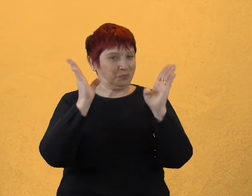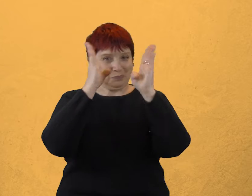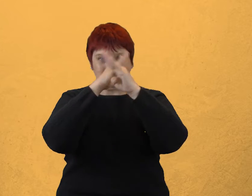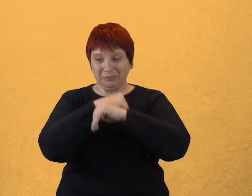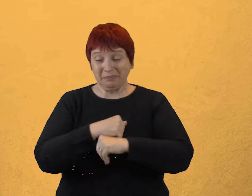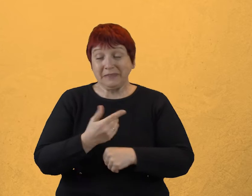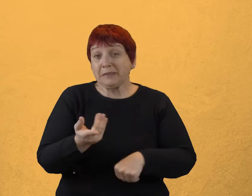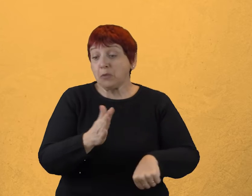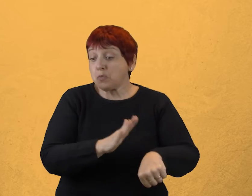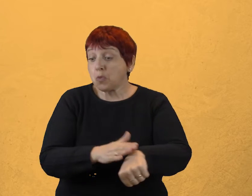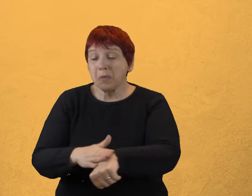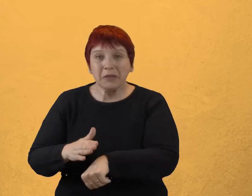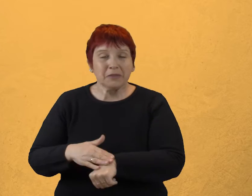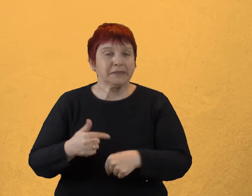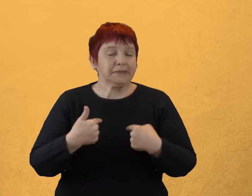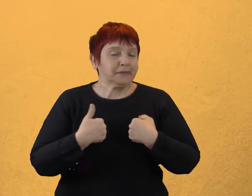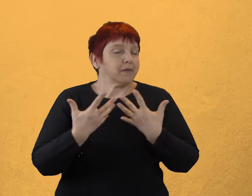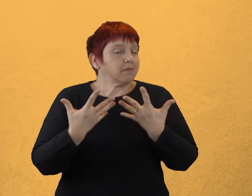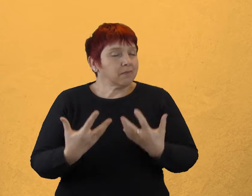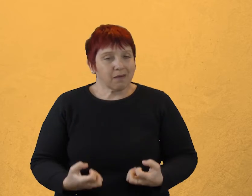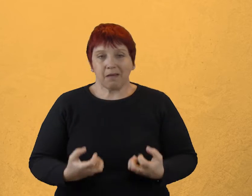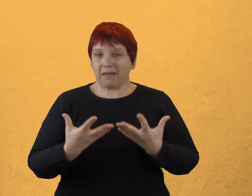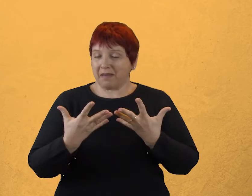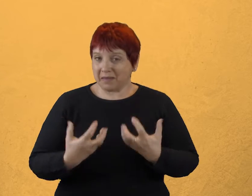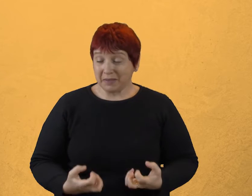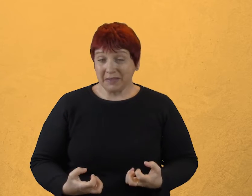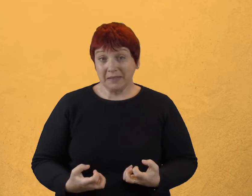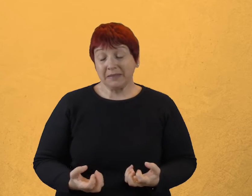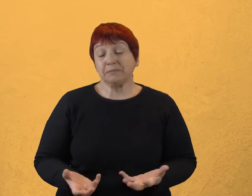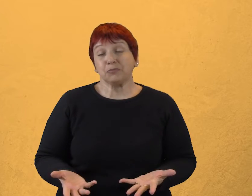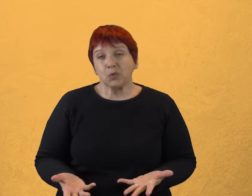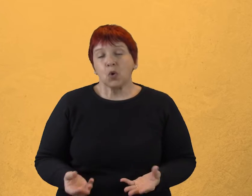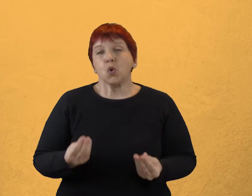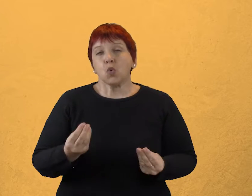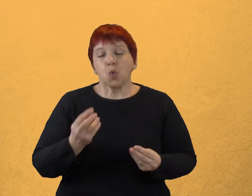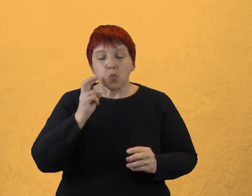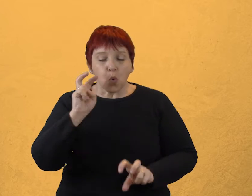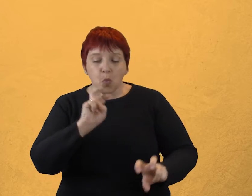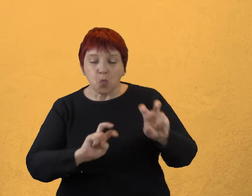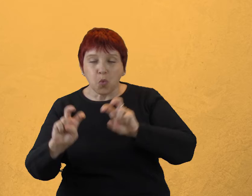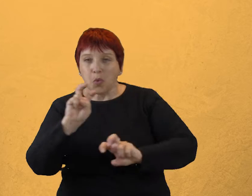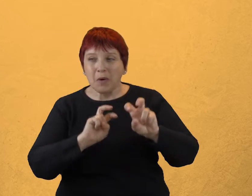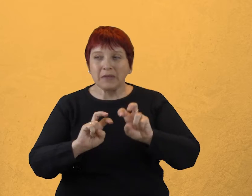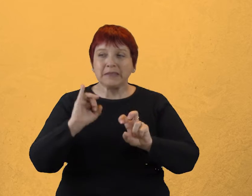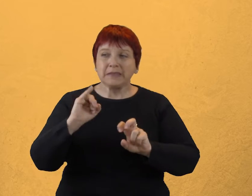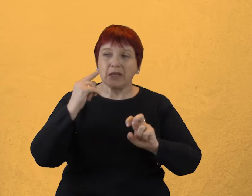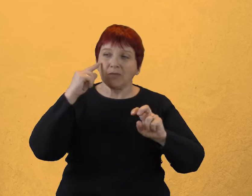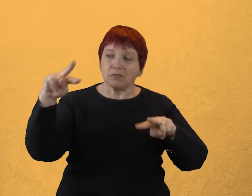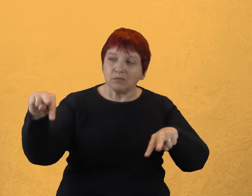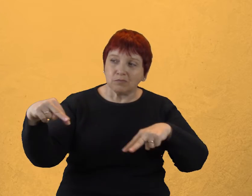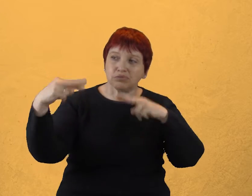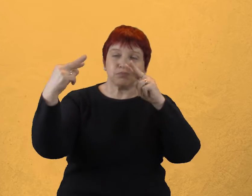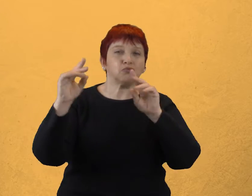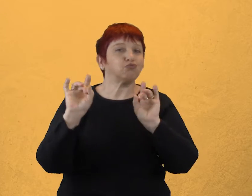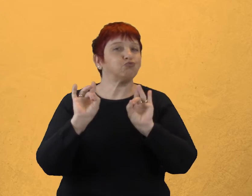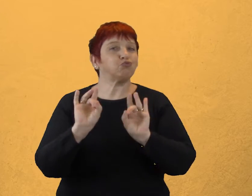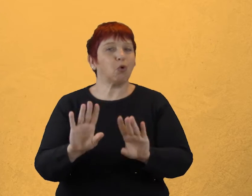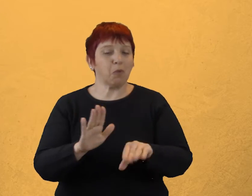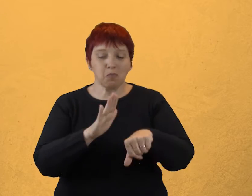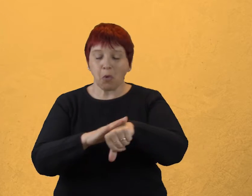oportunidades se me presentaba como yo deseaba. Como ya dije, las únicas veces que nos veíamos era en gimnasia,